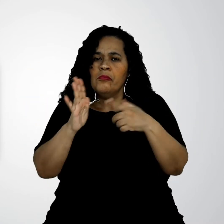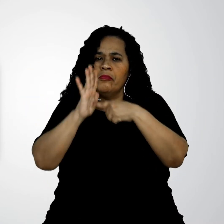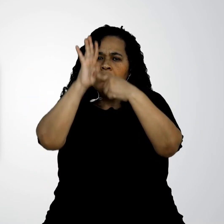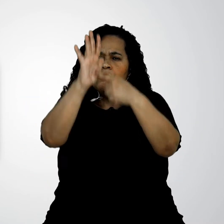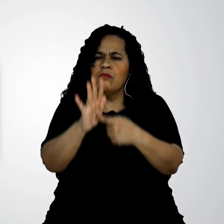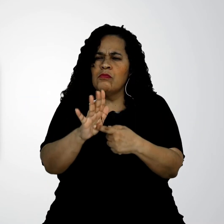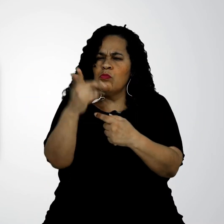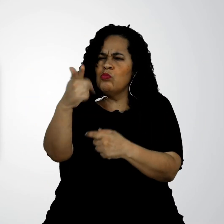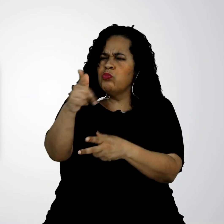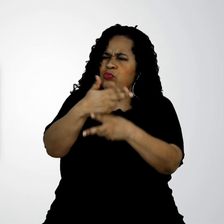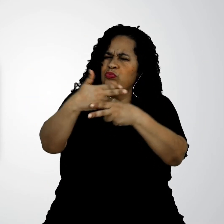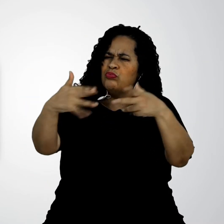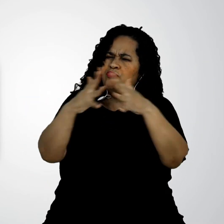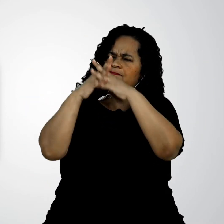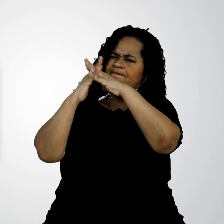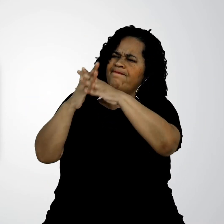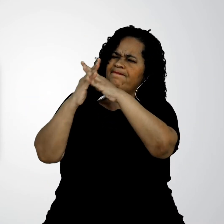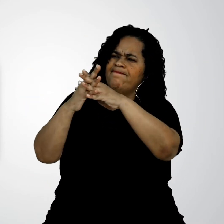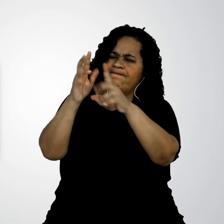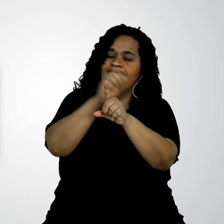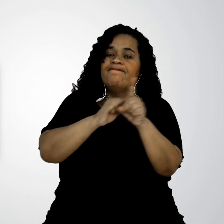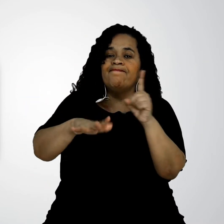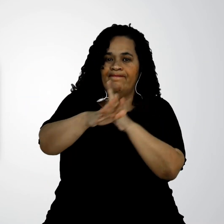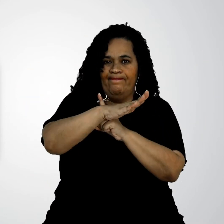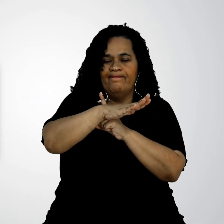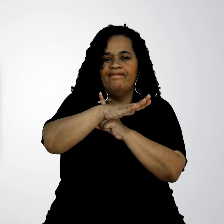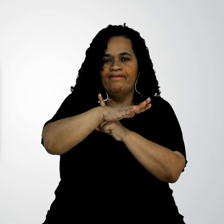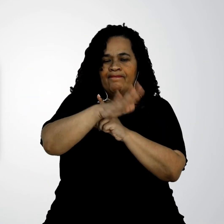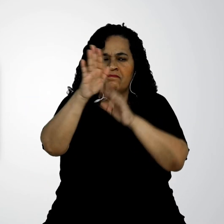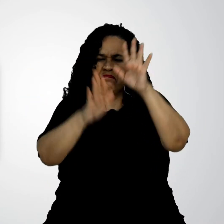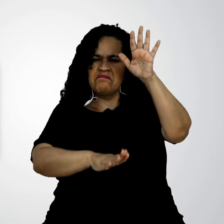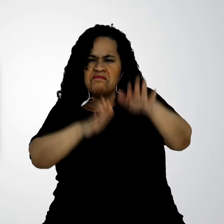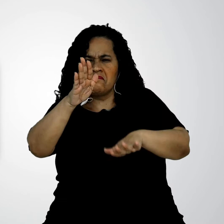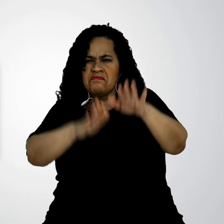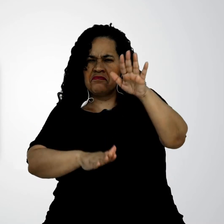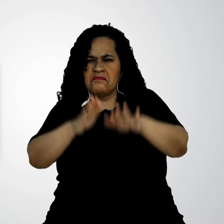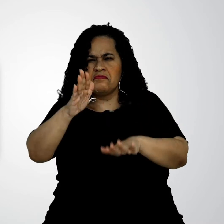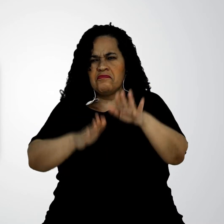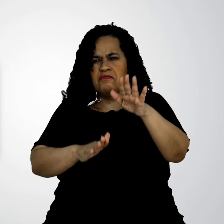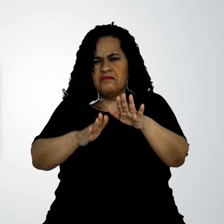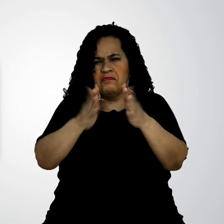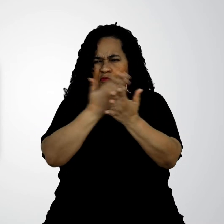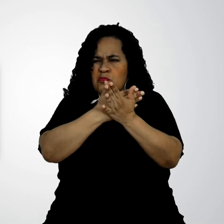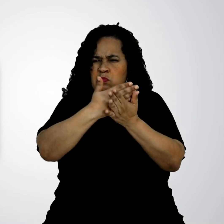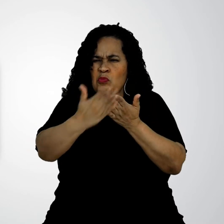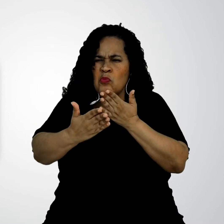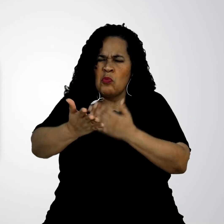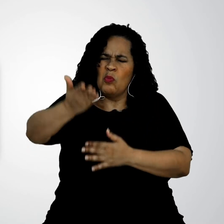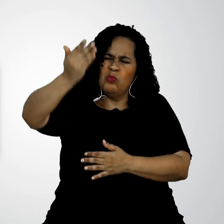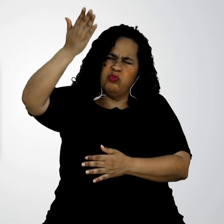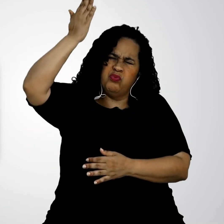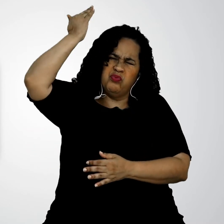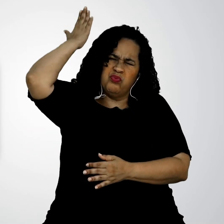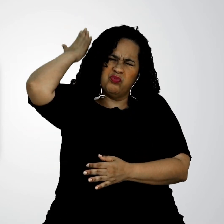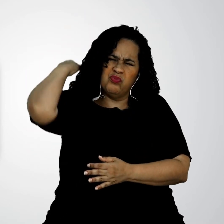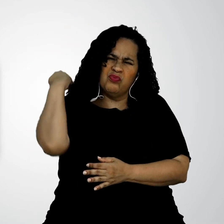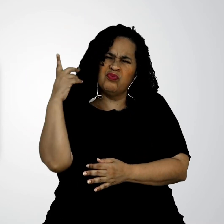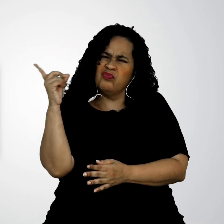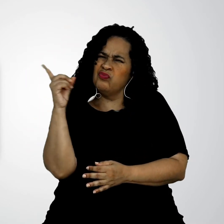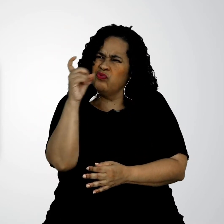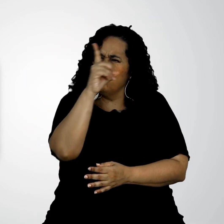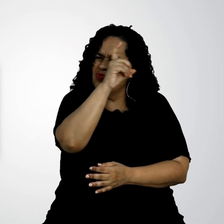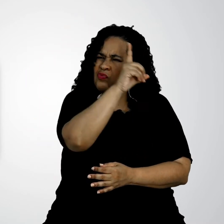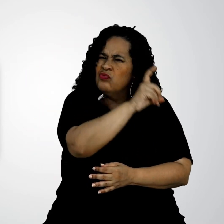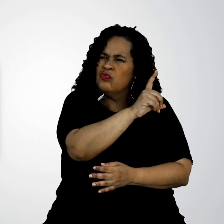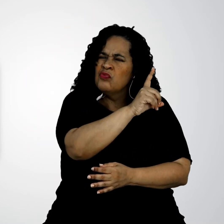de uma outra complexidade na nossa sociedade, que talvez desde a origem, né? Se você tem uma dificuldade de definir